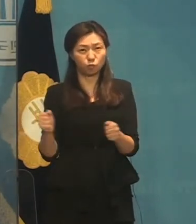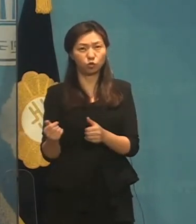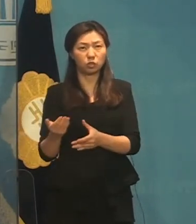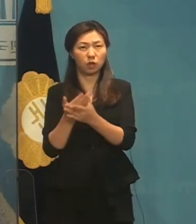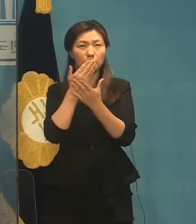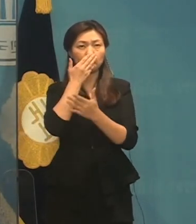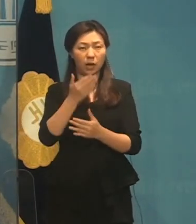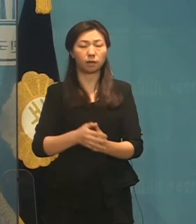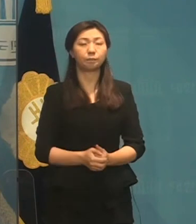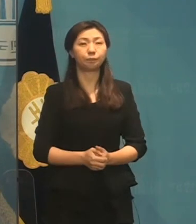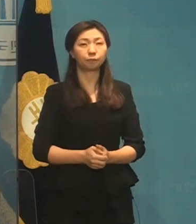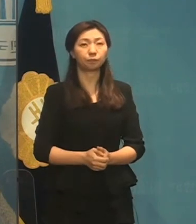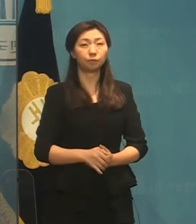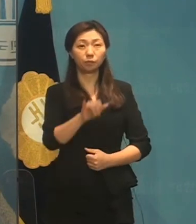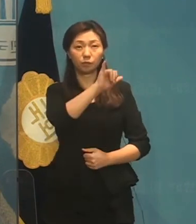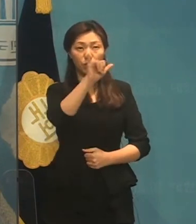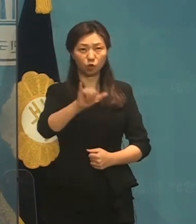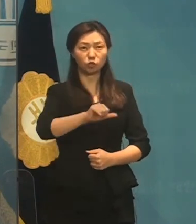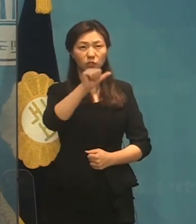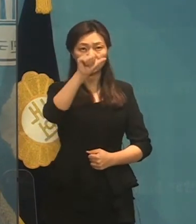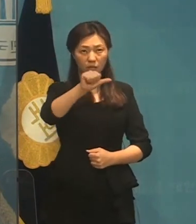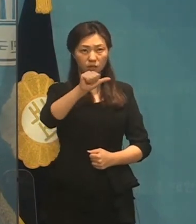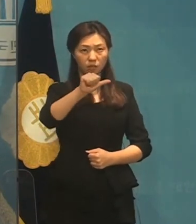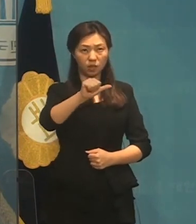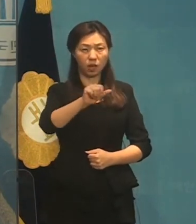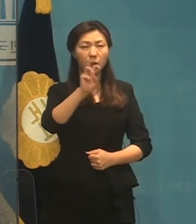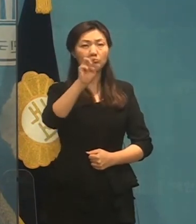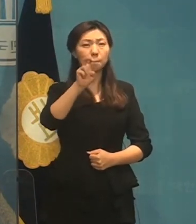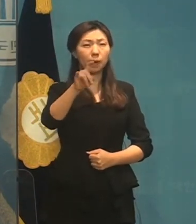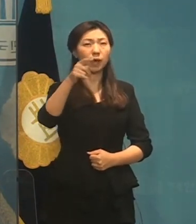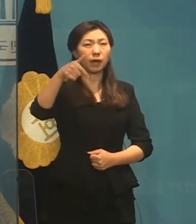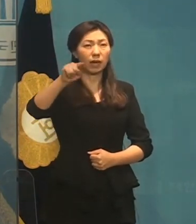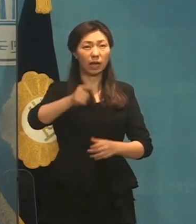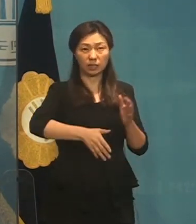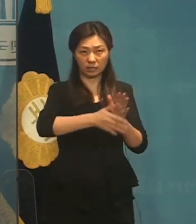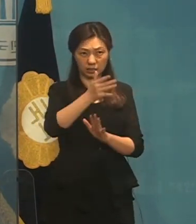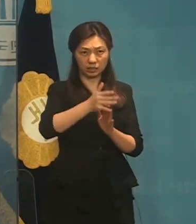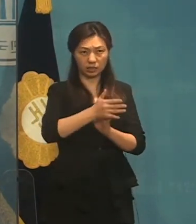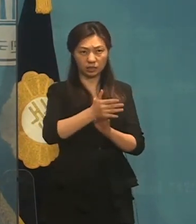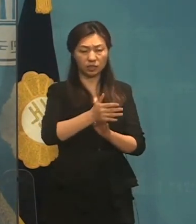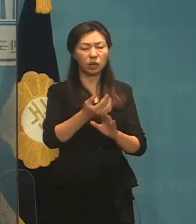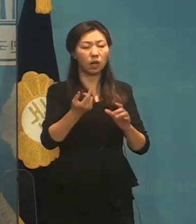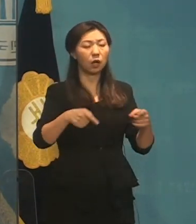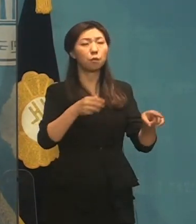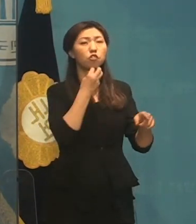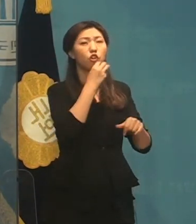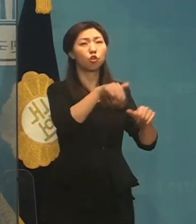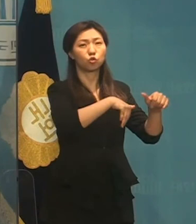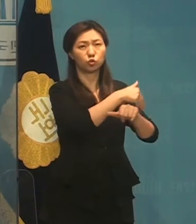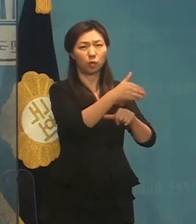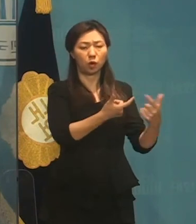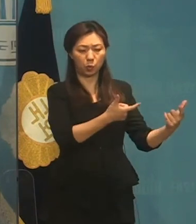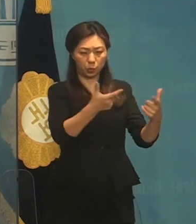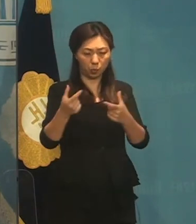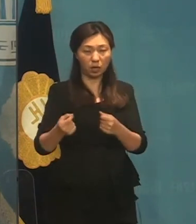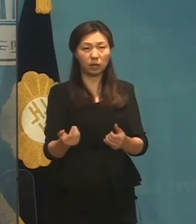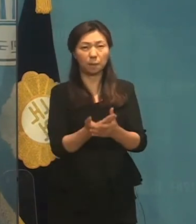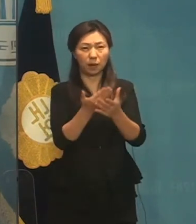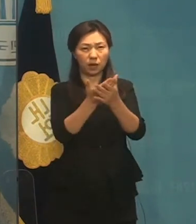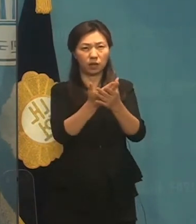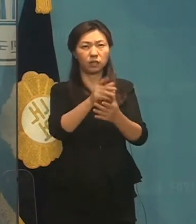저는 전국을 5개의 메가시티와 2개의 특별자치도로 재편하는 5급 이특체제를 제1공약으로